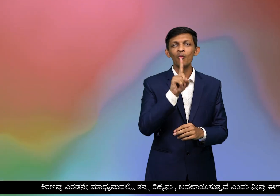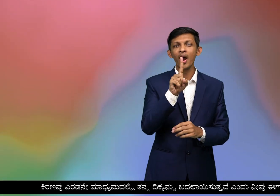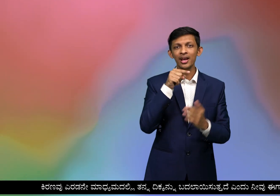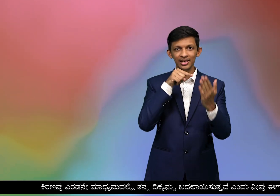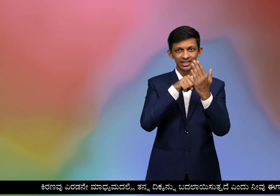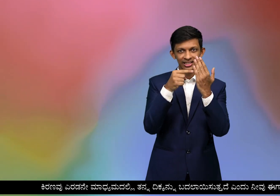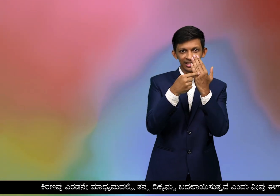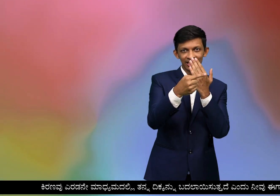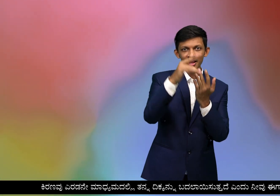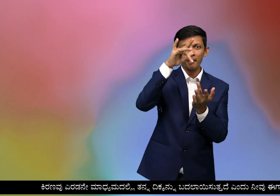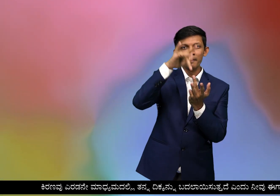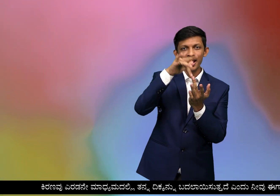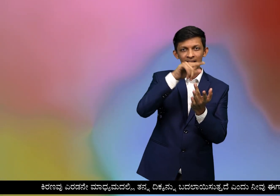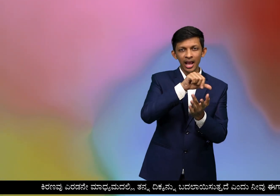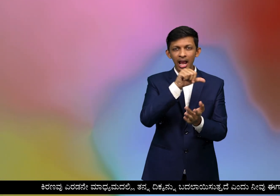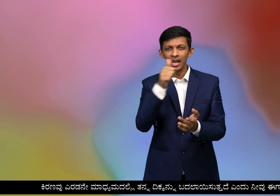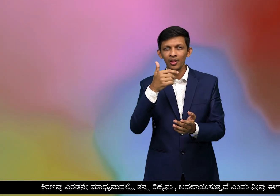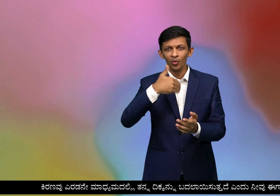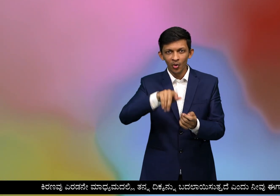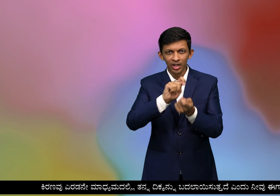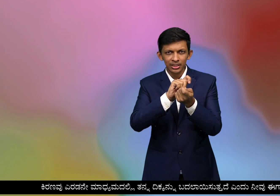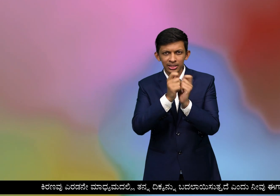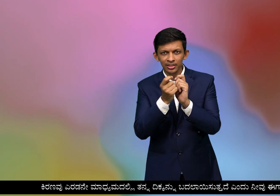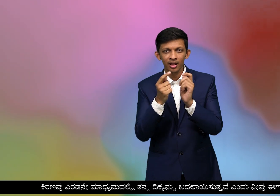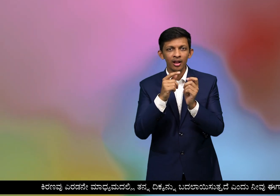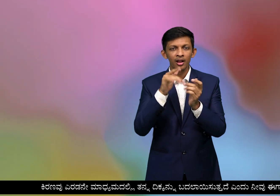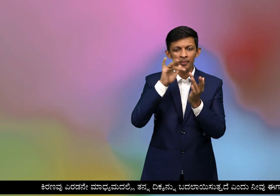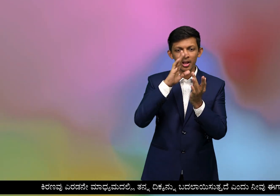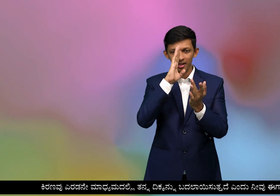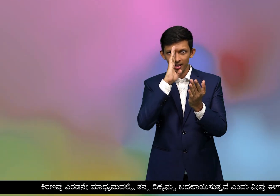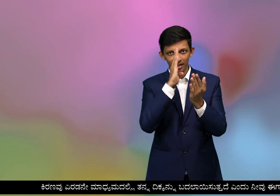ಬದಲಾಯಿ ಸುತ್ತದೆ ಎಂದು ನಿವು ಇಗಾಗಲೆ ಅಧ್ಯಯನ ಮಾಡಿದ್ದಿರಿ